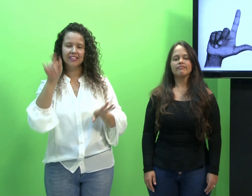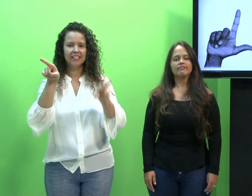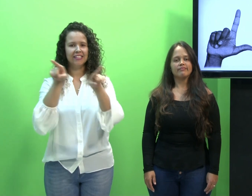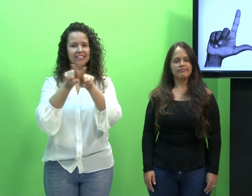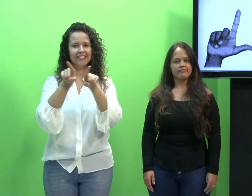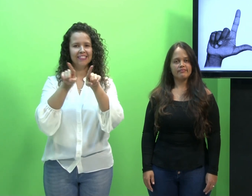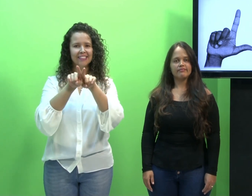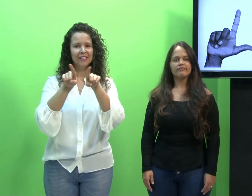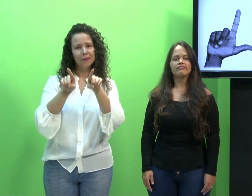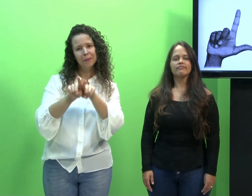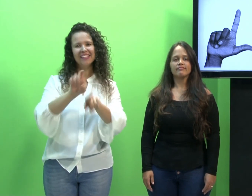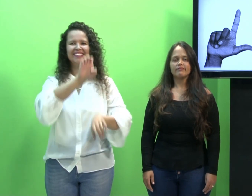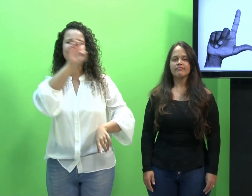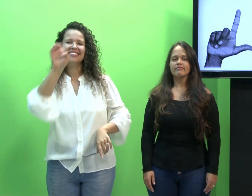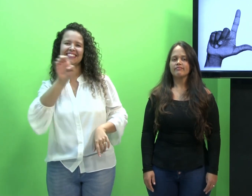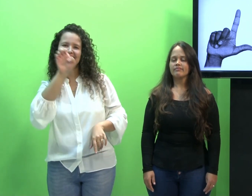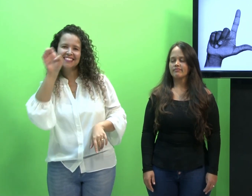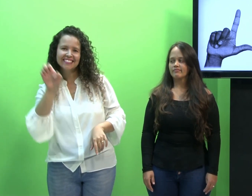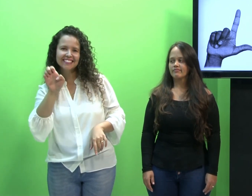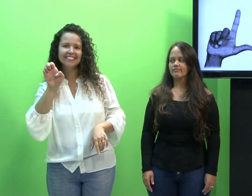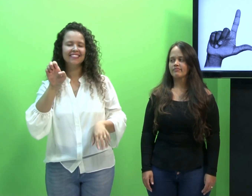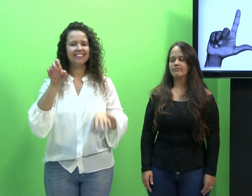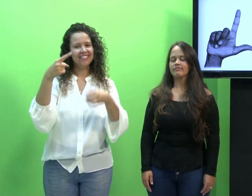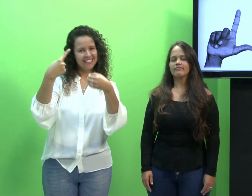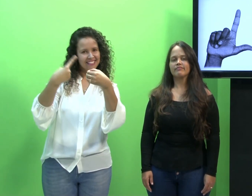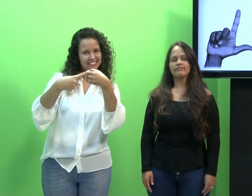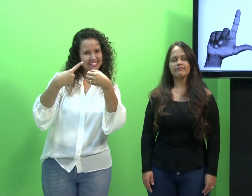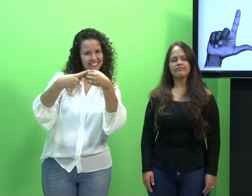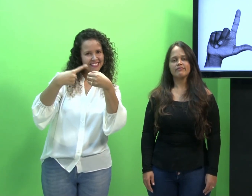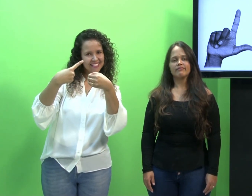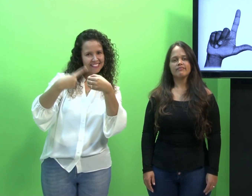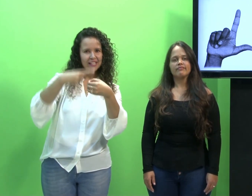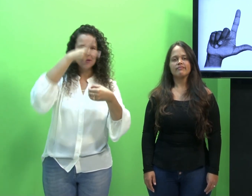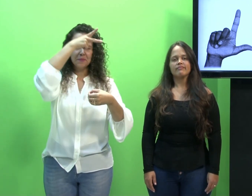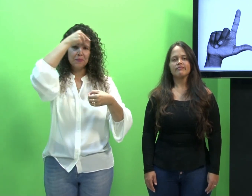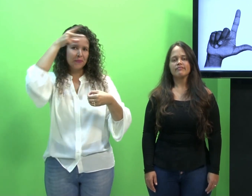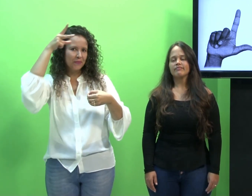educacionais estaduais, municipais e do Distrito Federal